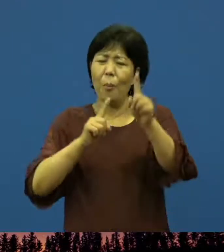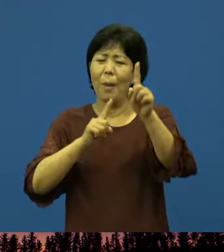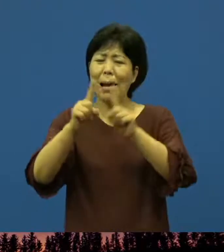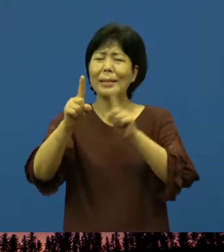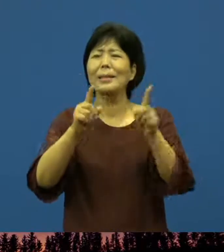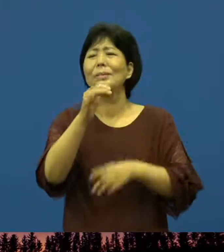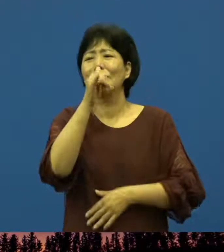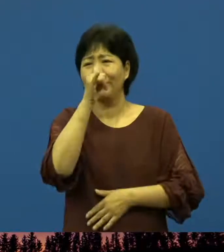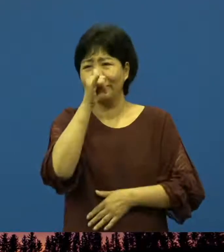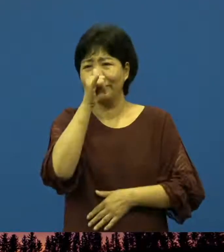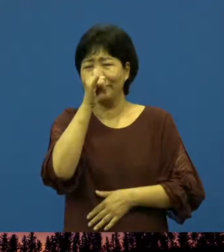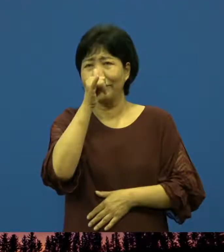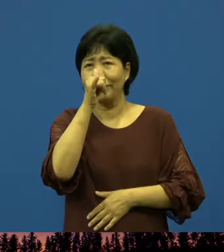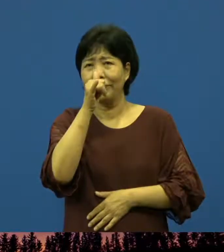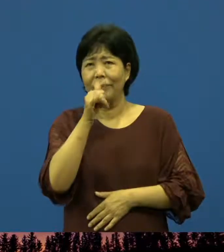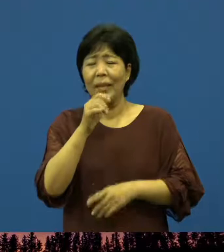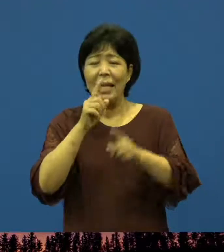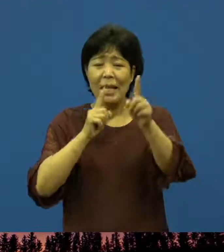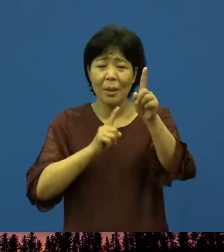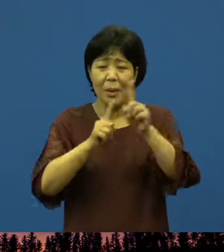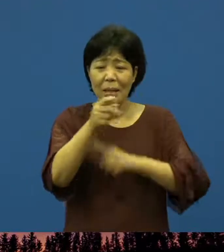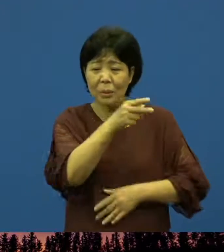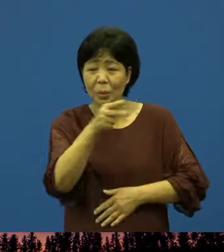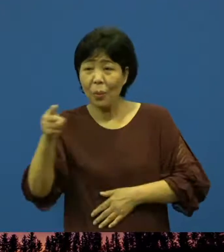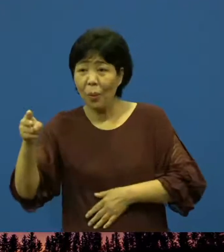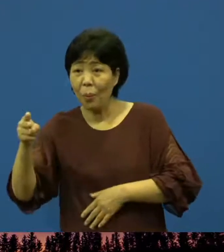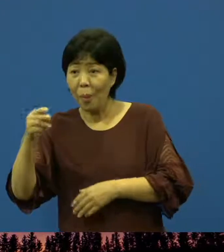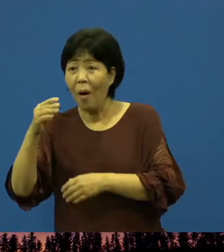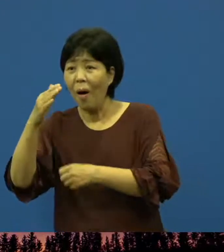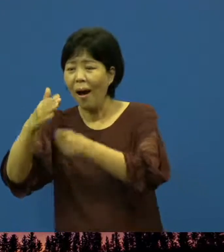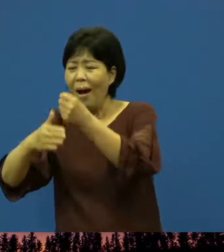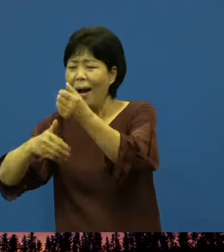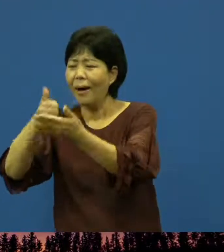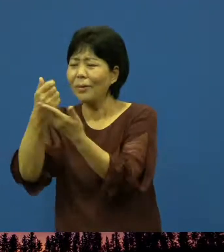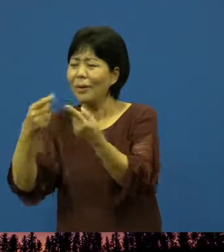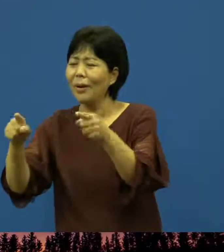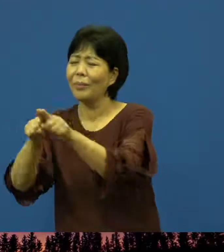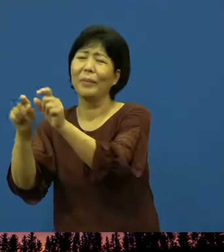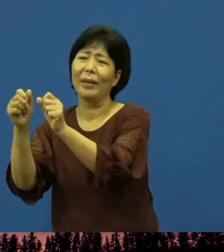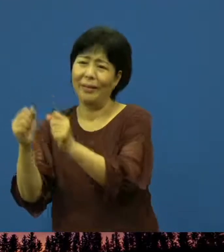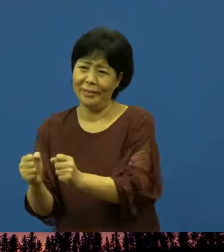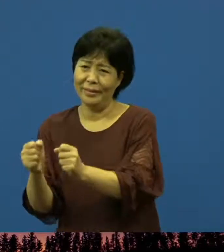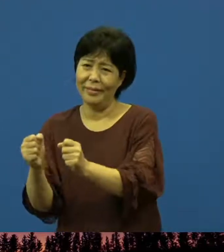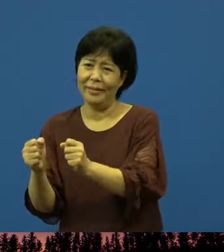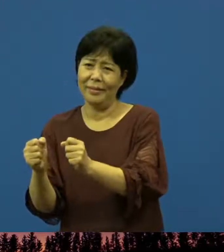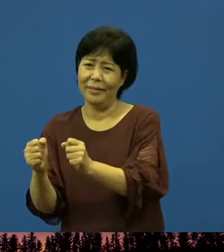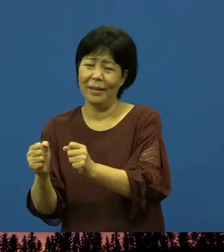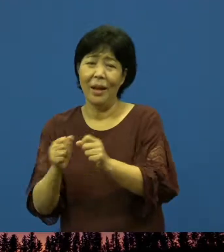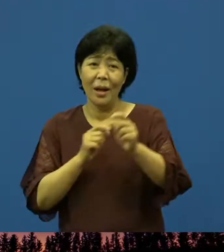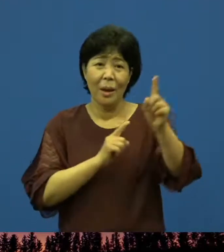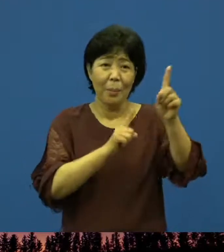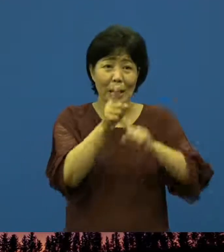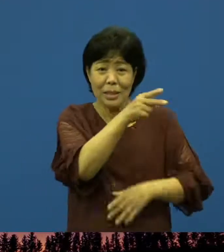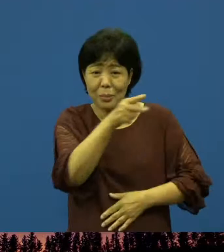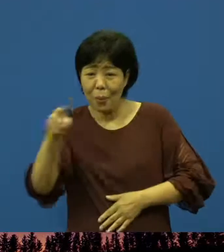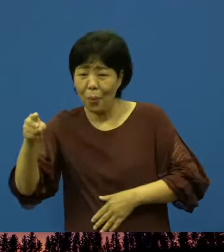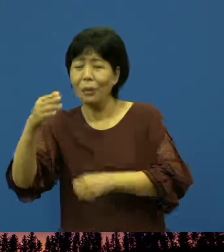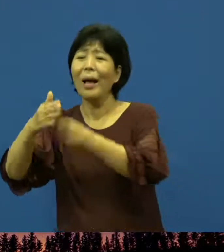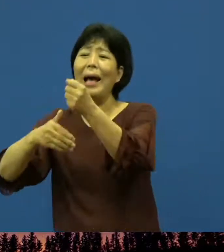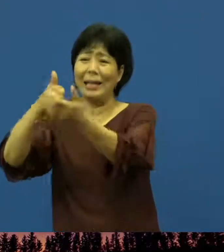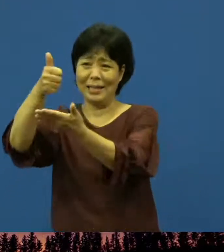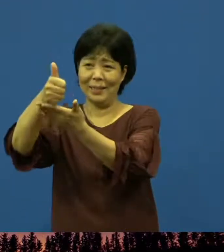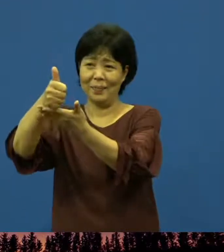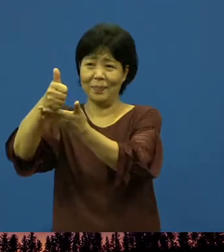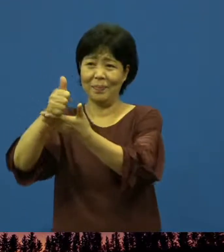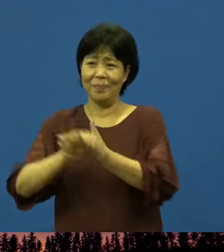계시니라. 이 말씀이 하나님과 함께 계셨으니 이 말씀은 곧 하나님이시니라. 그가